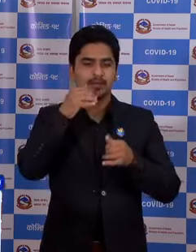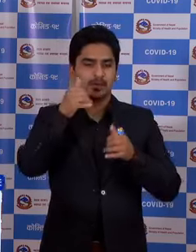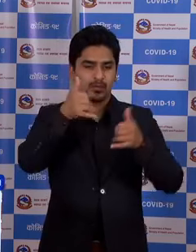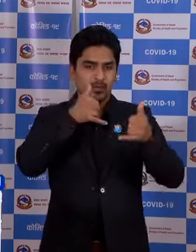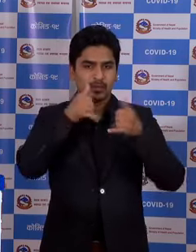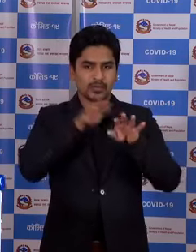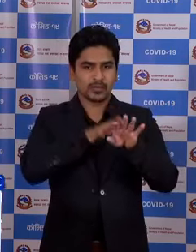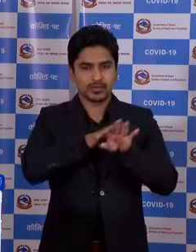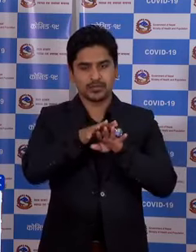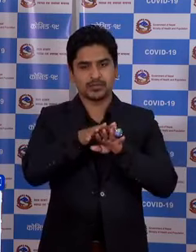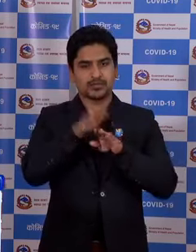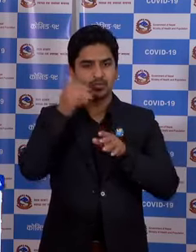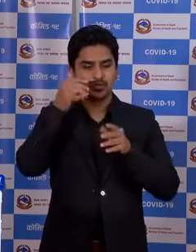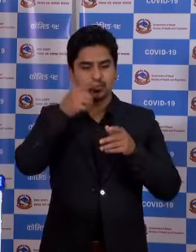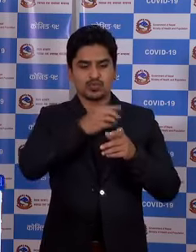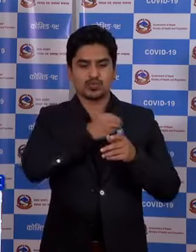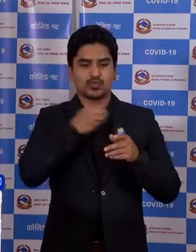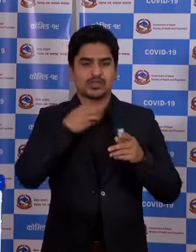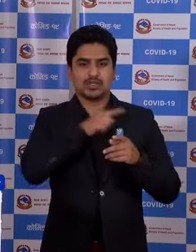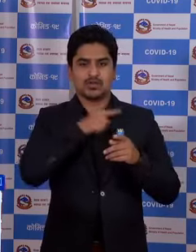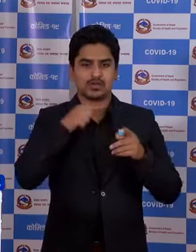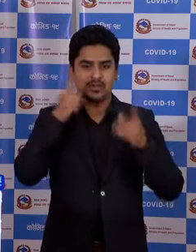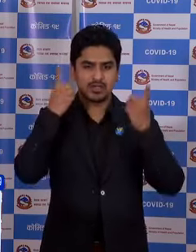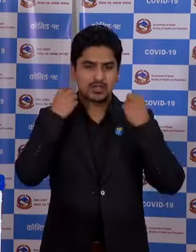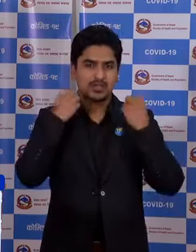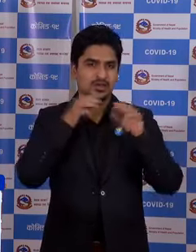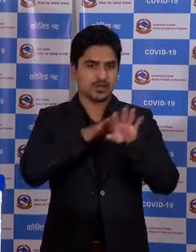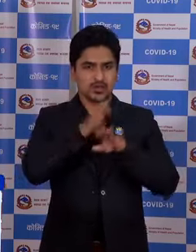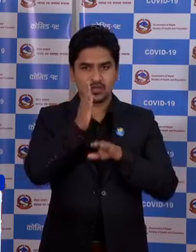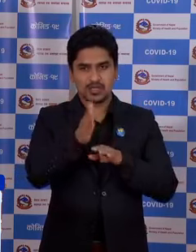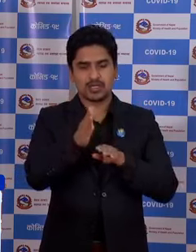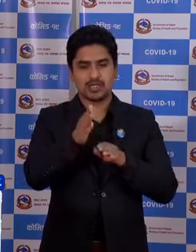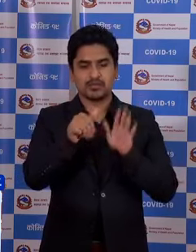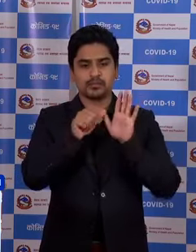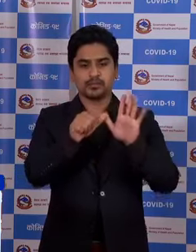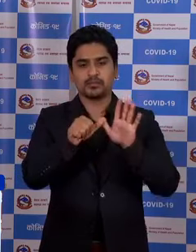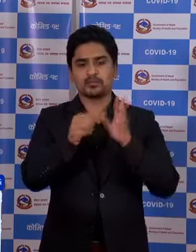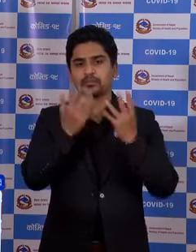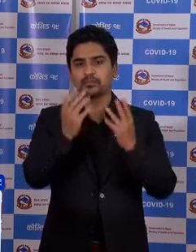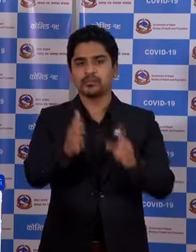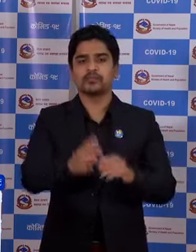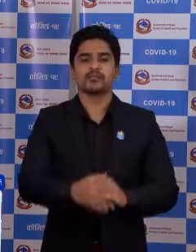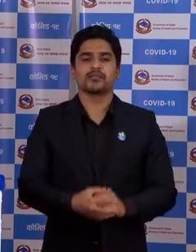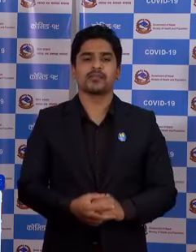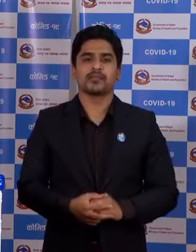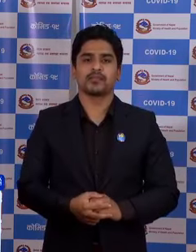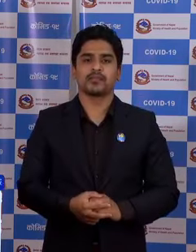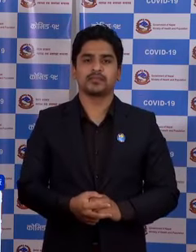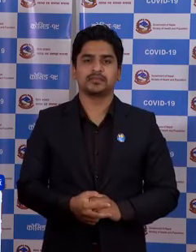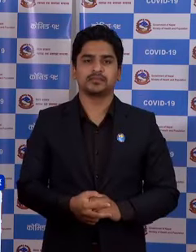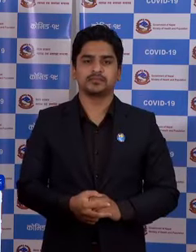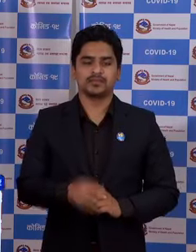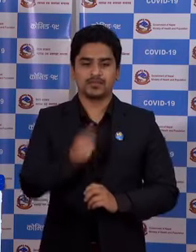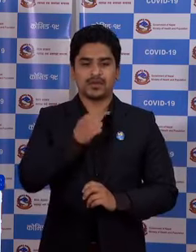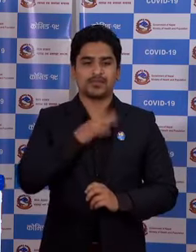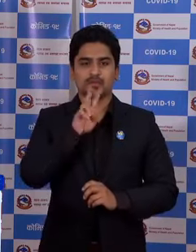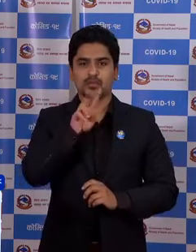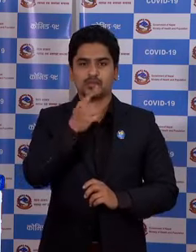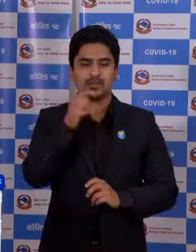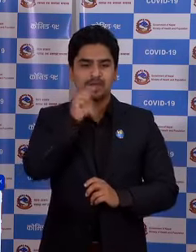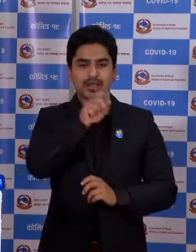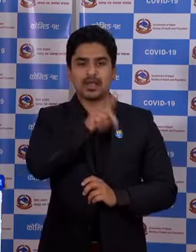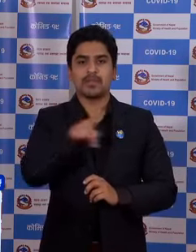कलहरूको हाम्रा स्वास्थ्यकर्मी तथा चिकित्सकहरूले उत्तर दिनुभएको छ। हाम्रो